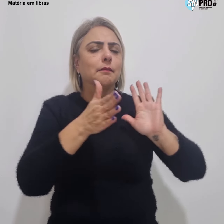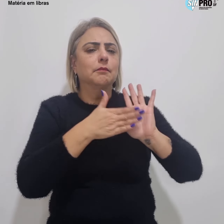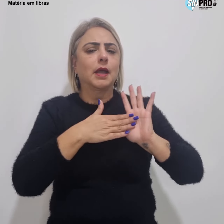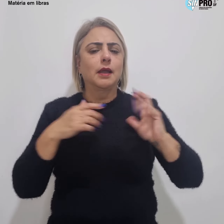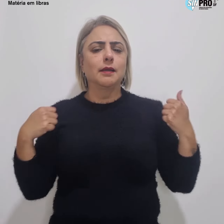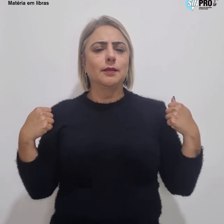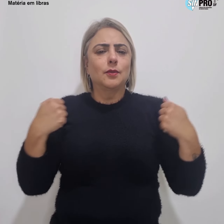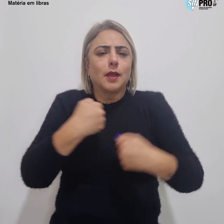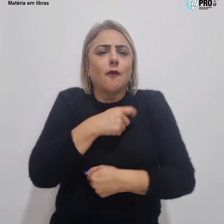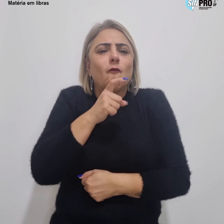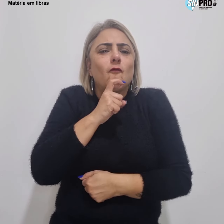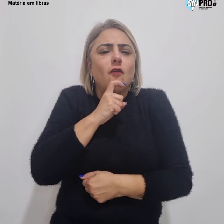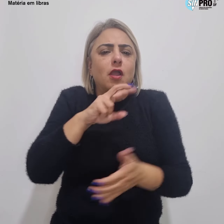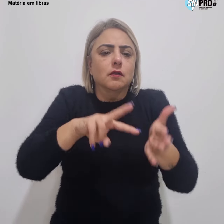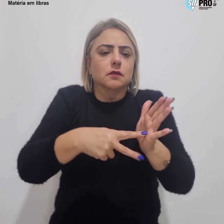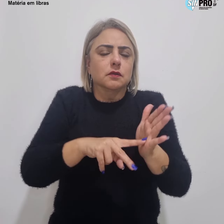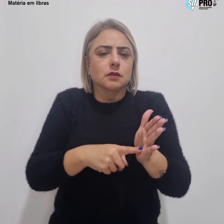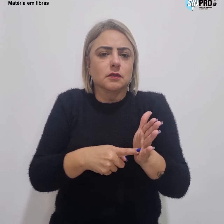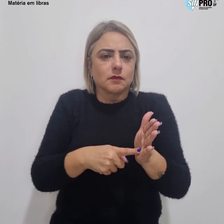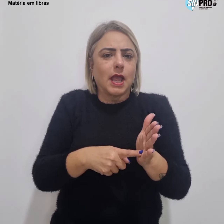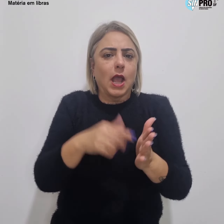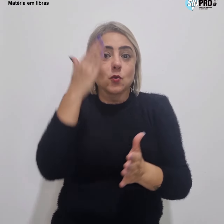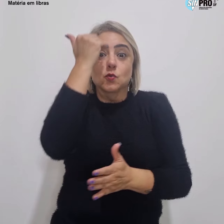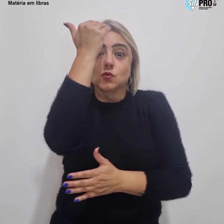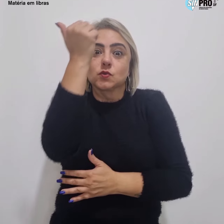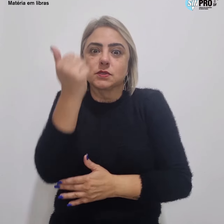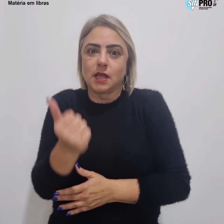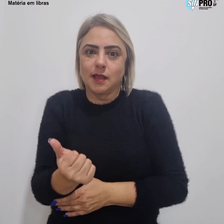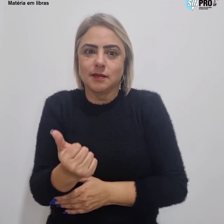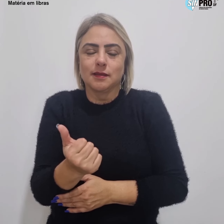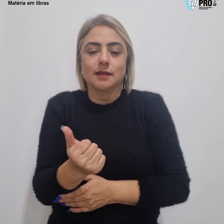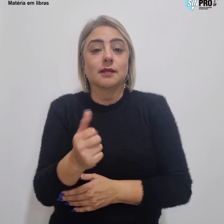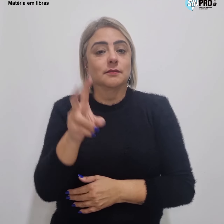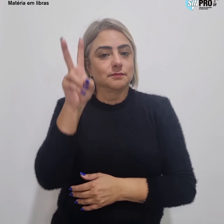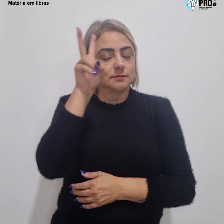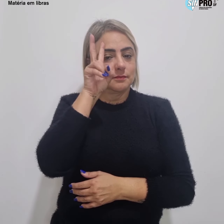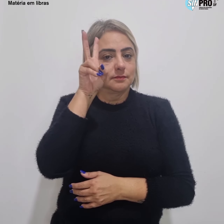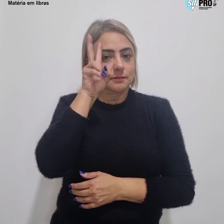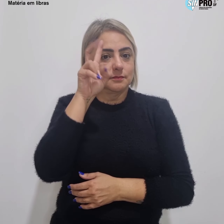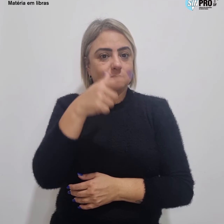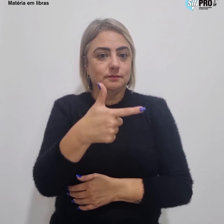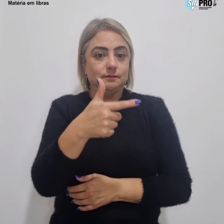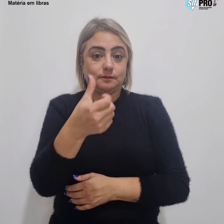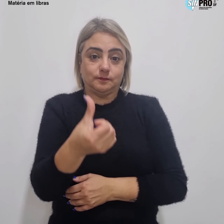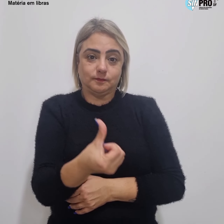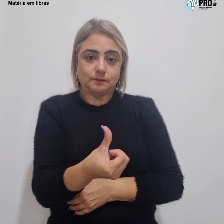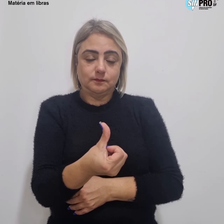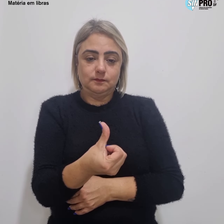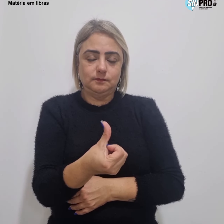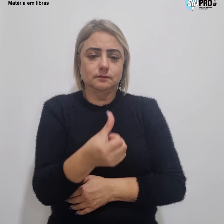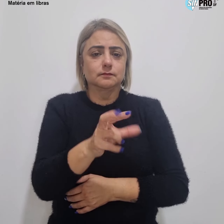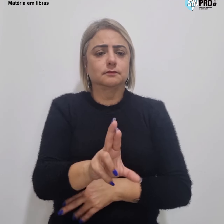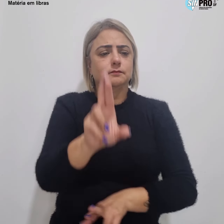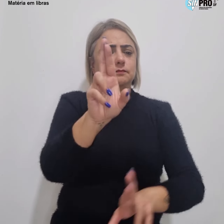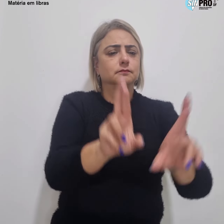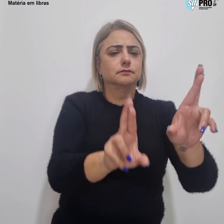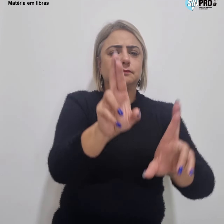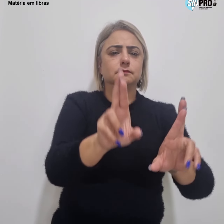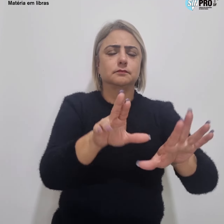Simpro está de vento em popa. Nessa segunda-feira, 26, representantes do Movimento